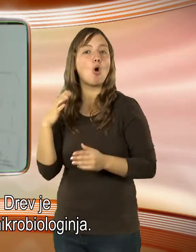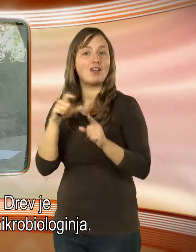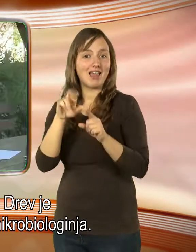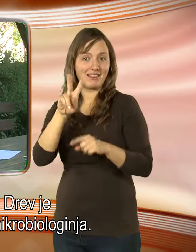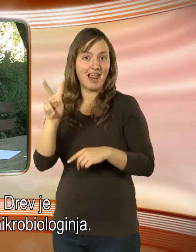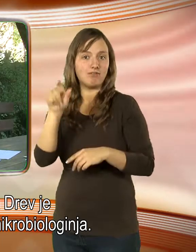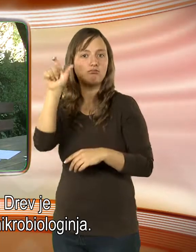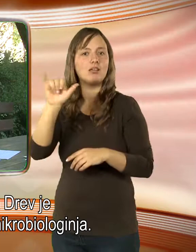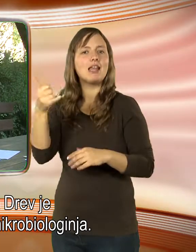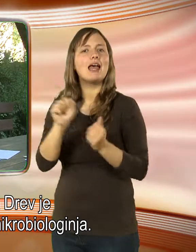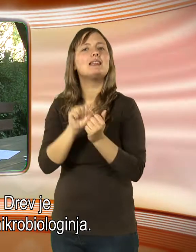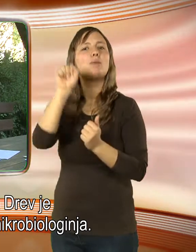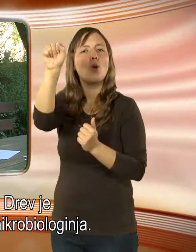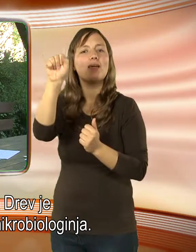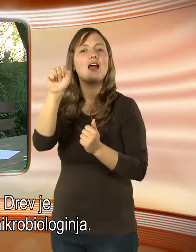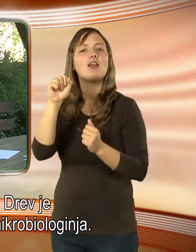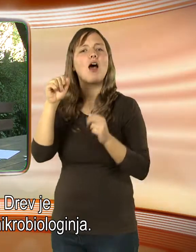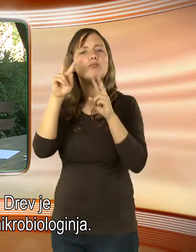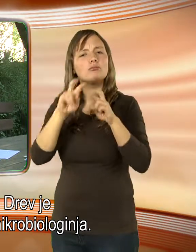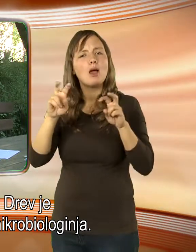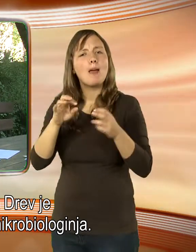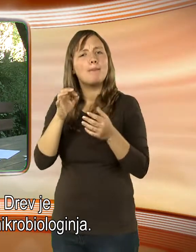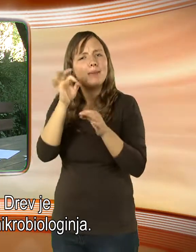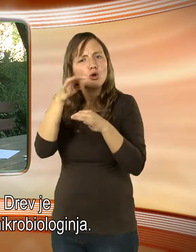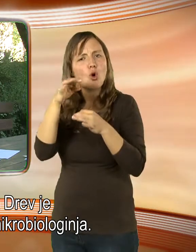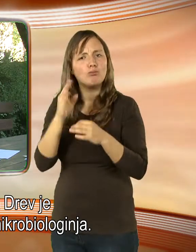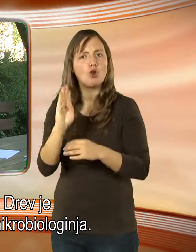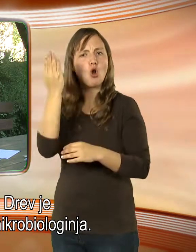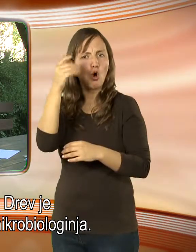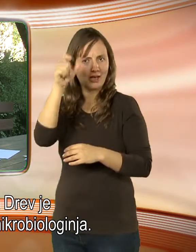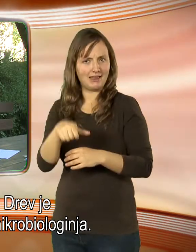Simona Drev je diplomirana mikrobiologinja.